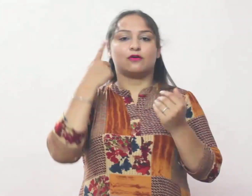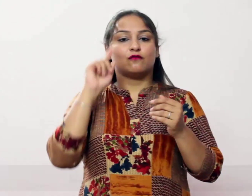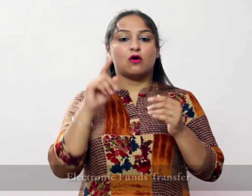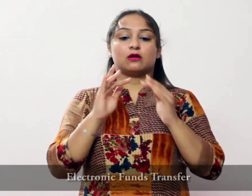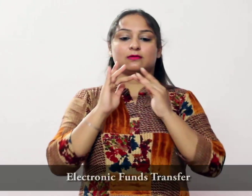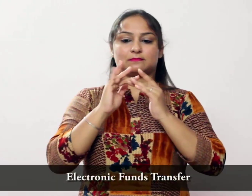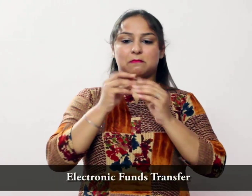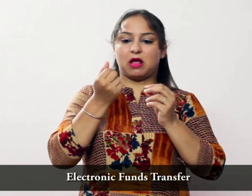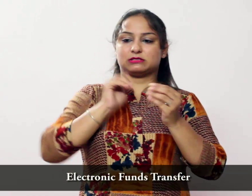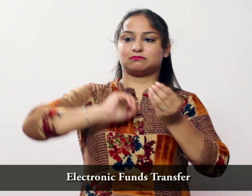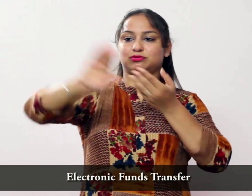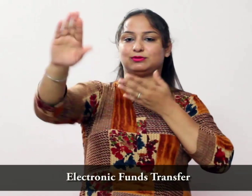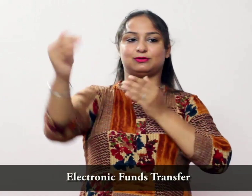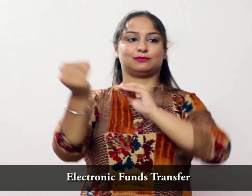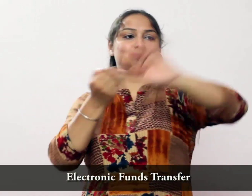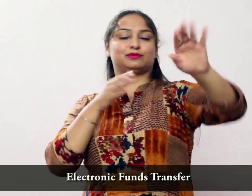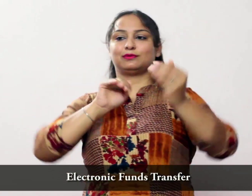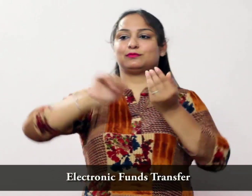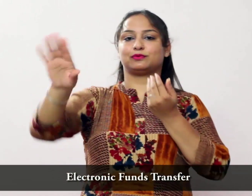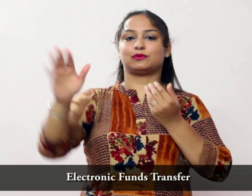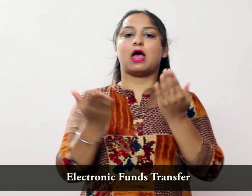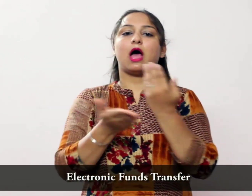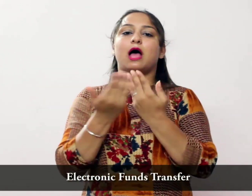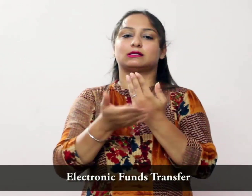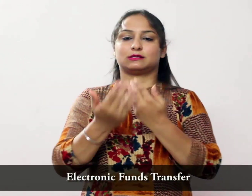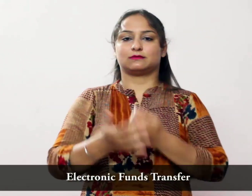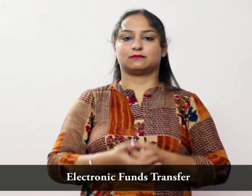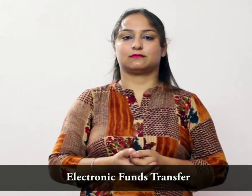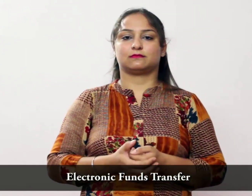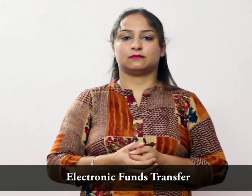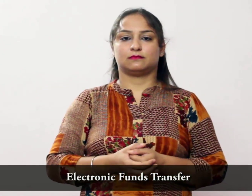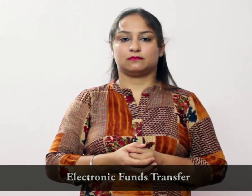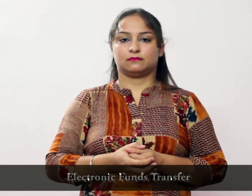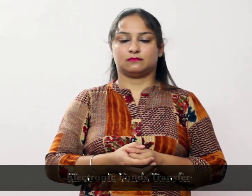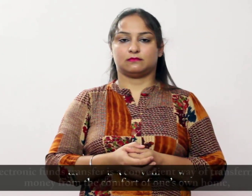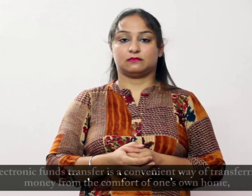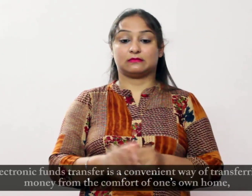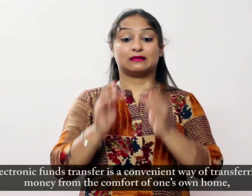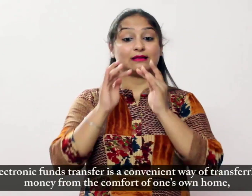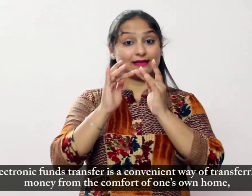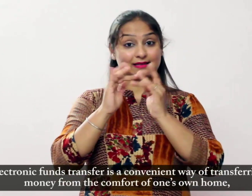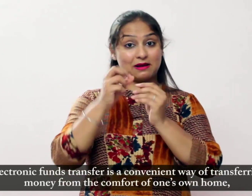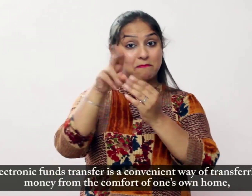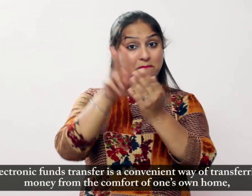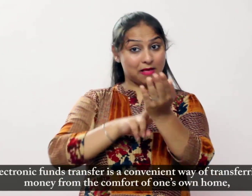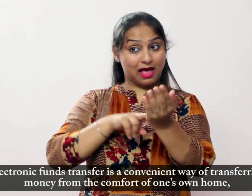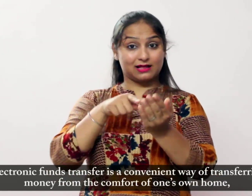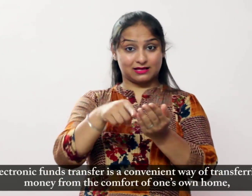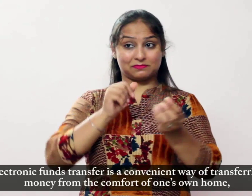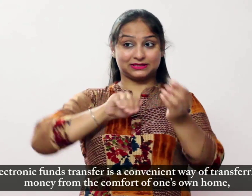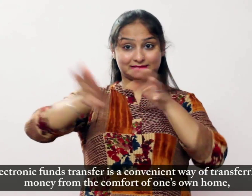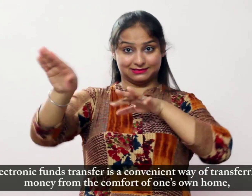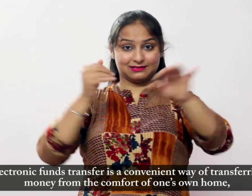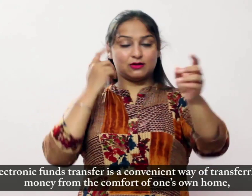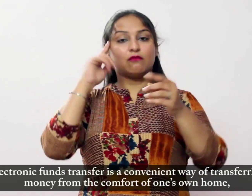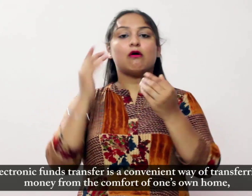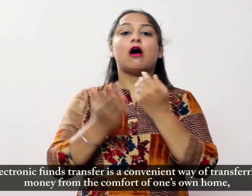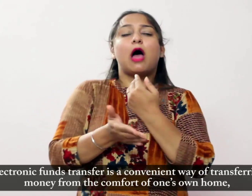विद्युत धन स्थानांतरण। इलेक्ट्रॉनिक फंड्स ट्रांसफर किसी के घर के आराम से पैसे